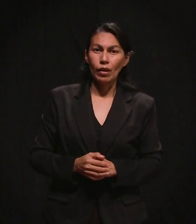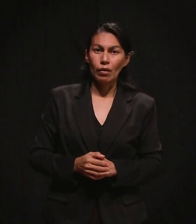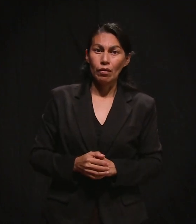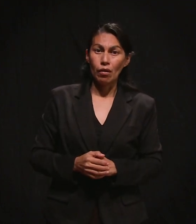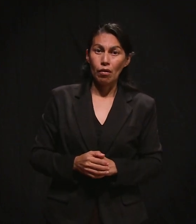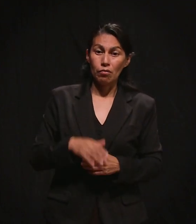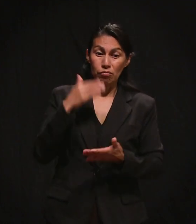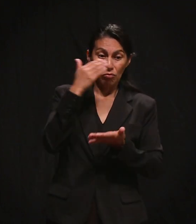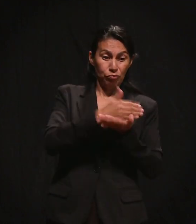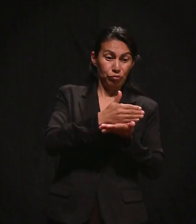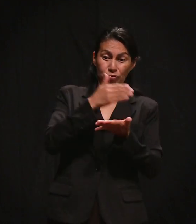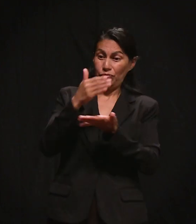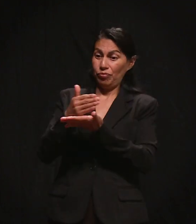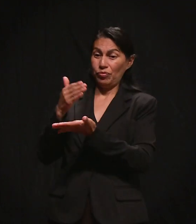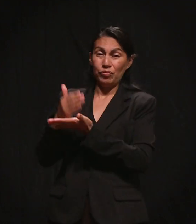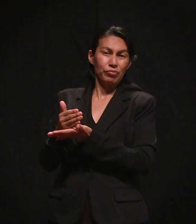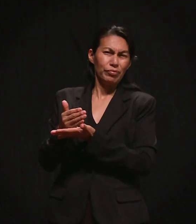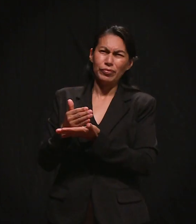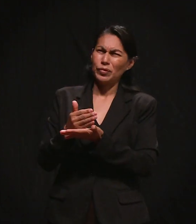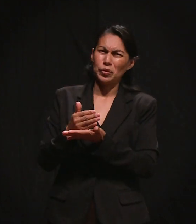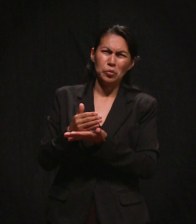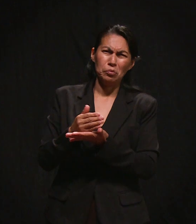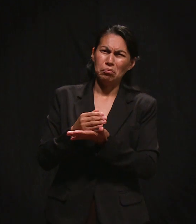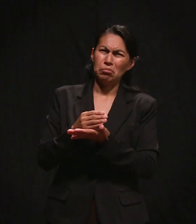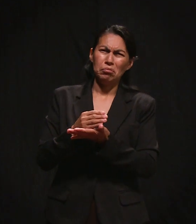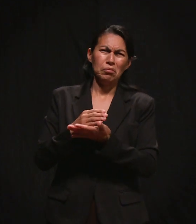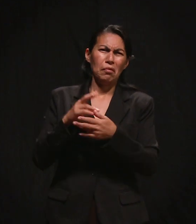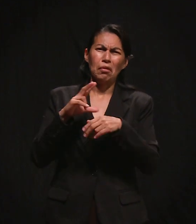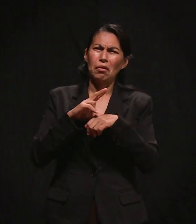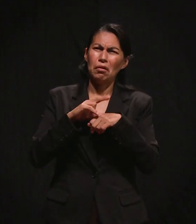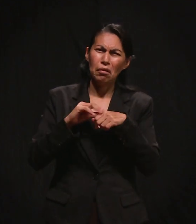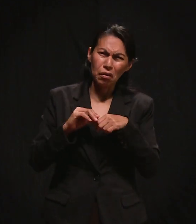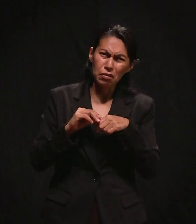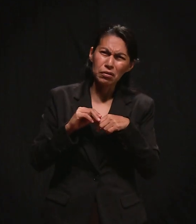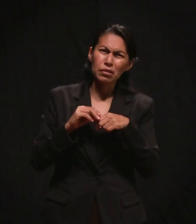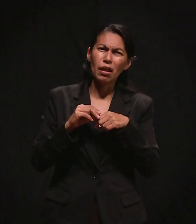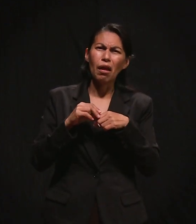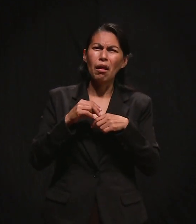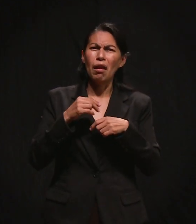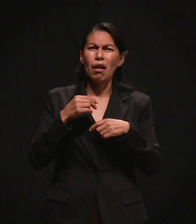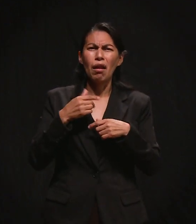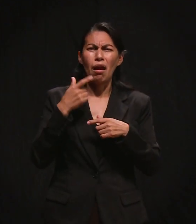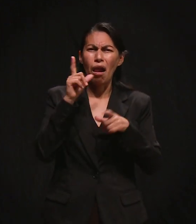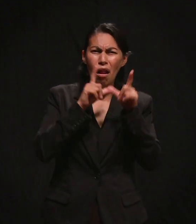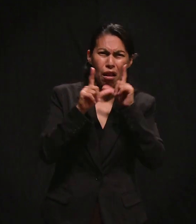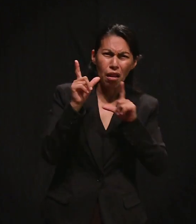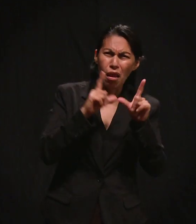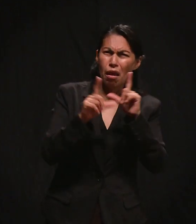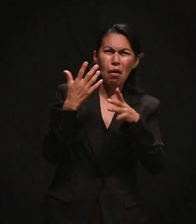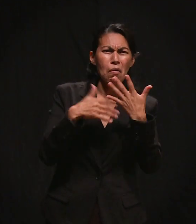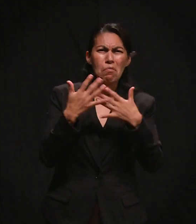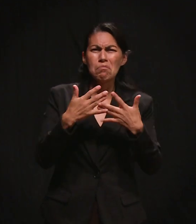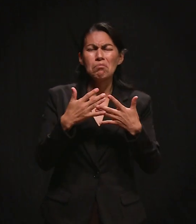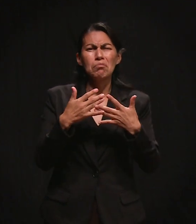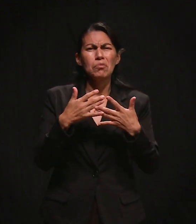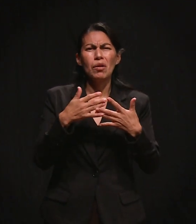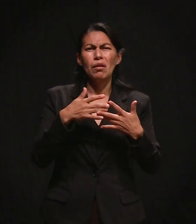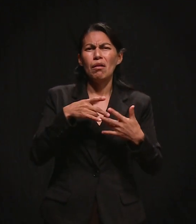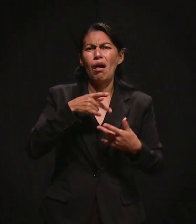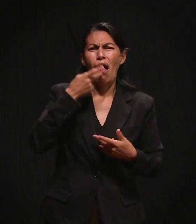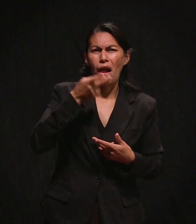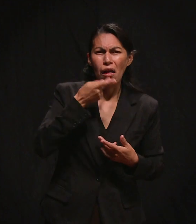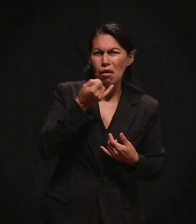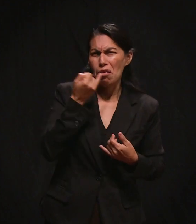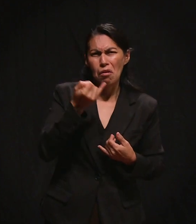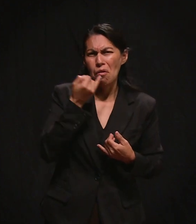barreras raciales ni de lenguaje y que Dios pueda unirnos a todos como un ejército